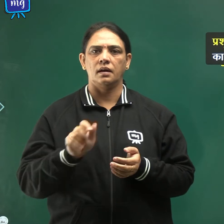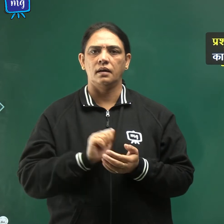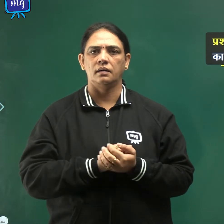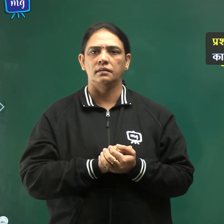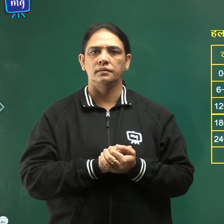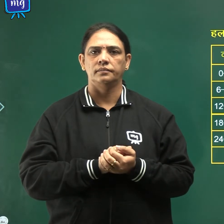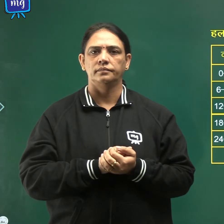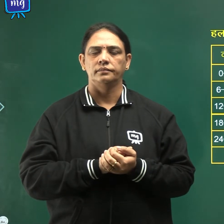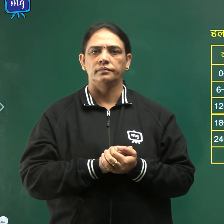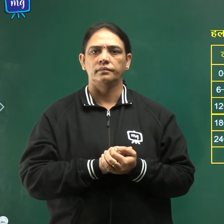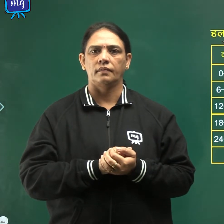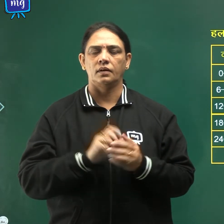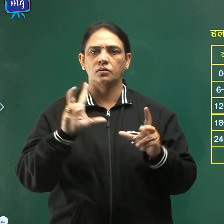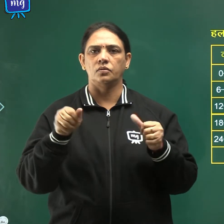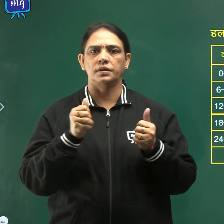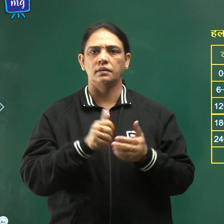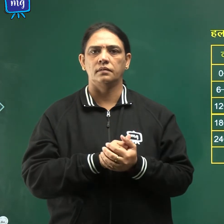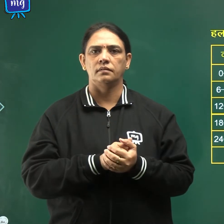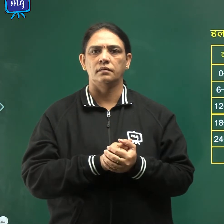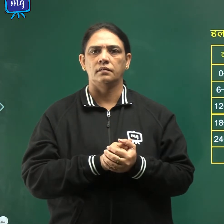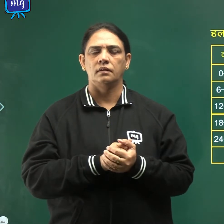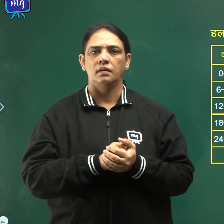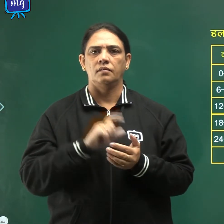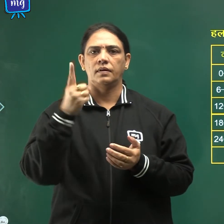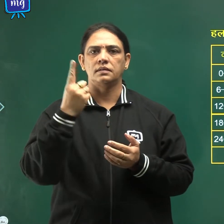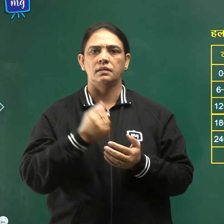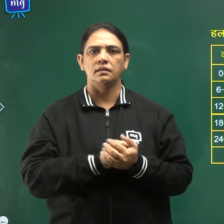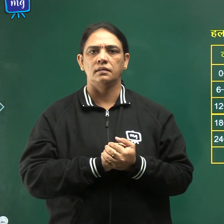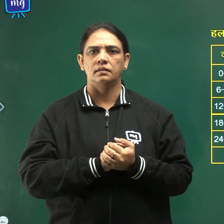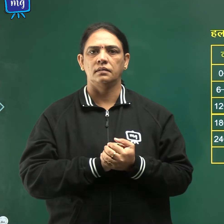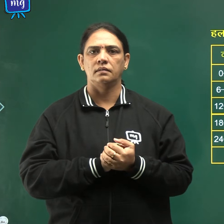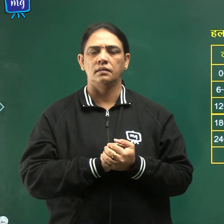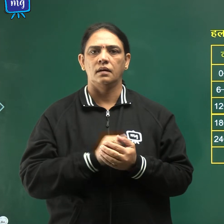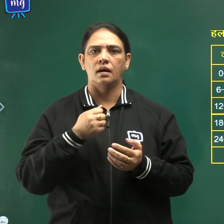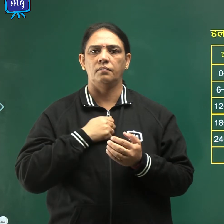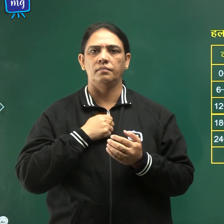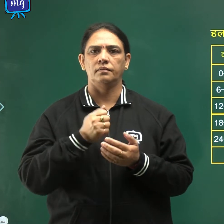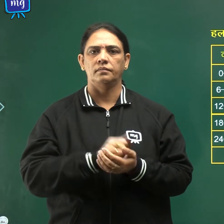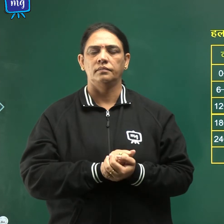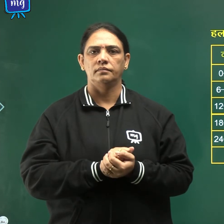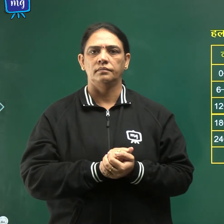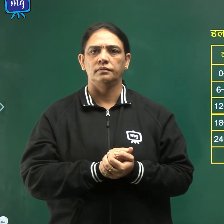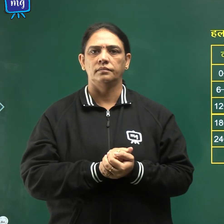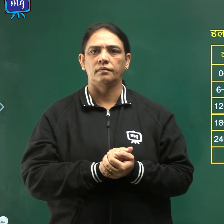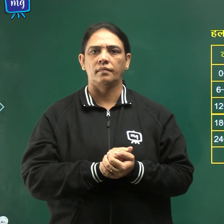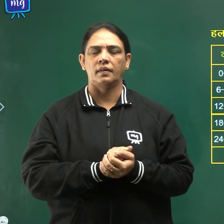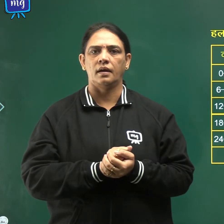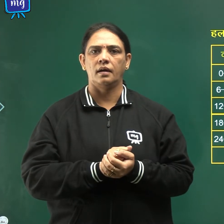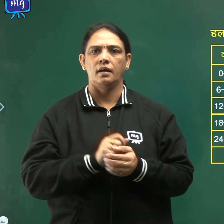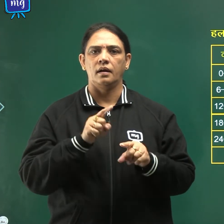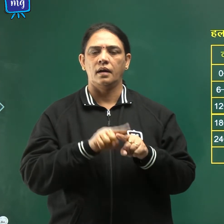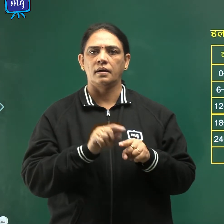है। हल, सबसे पहले हम मध्यमान निकालेंगे।